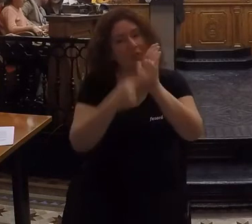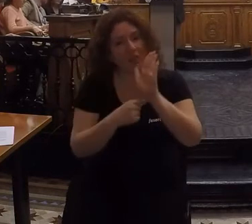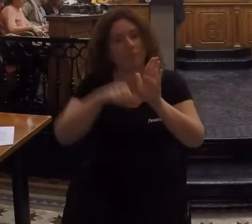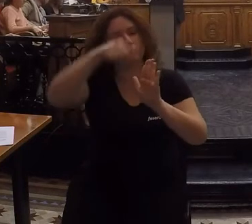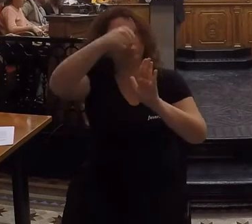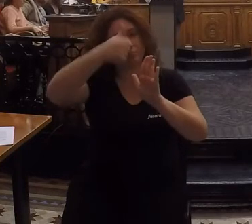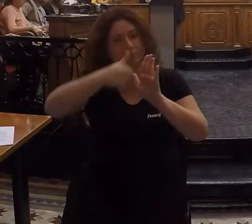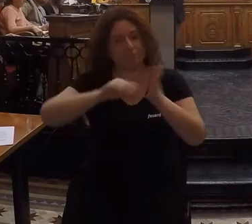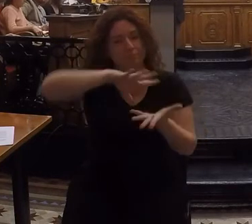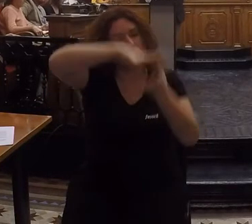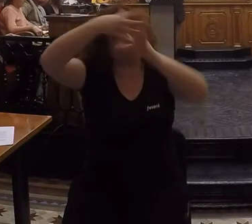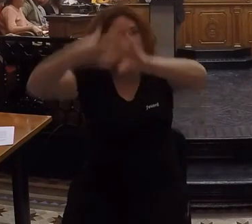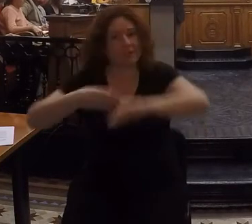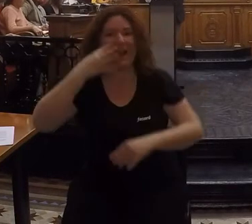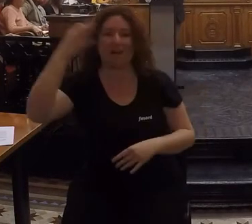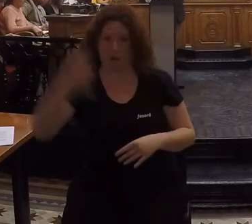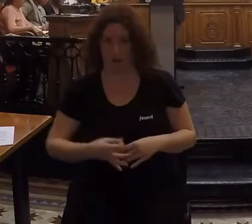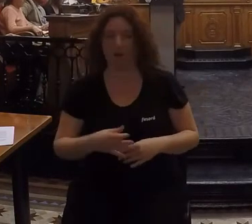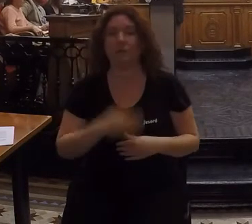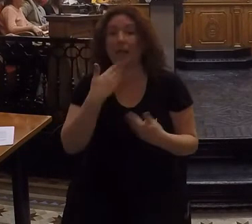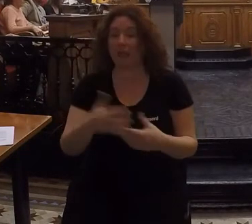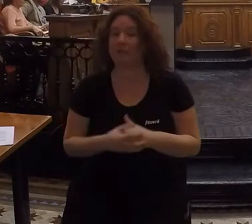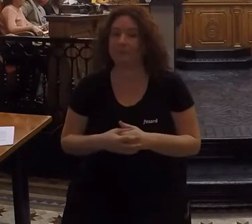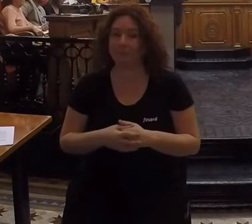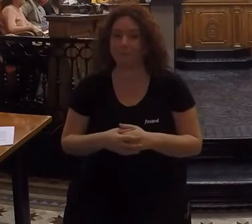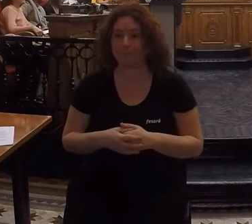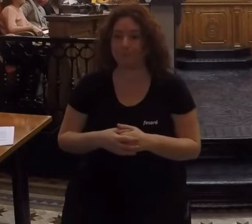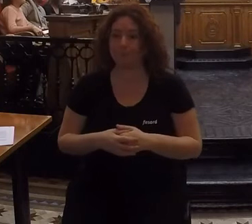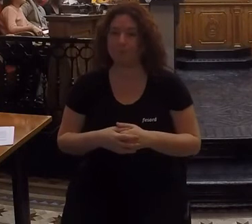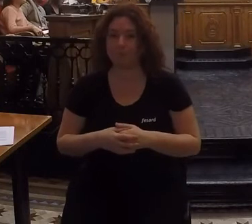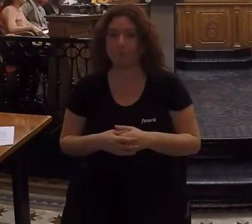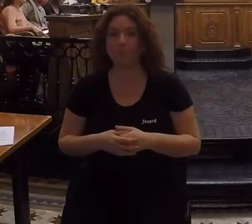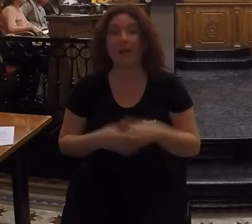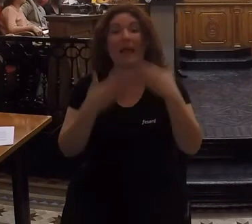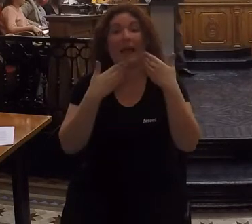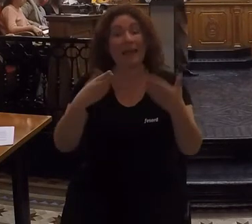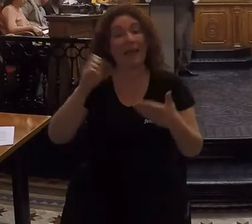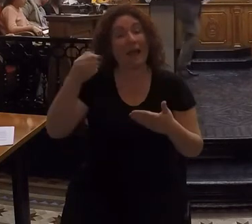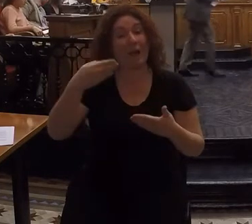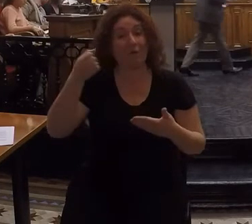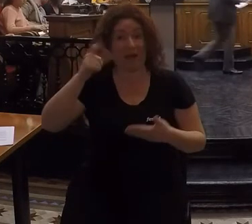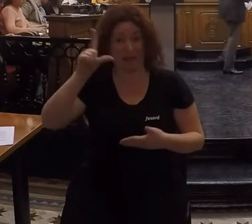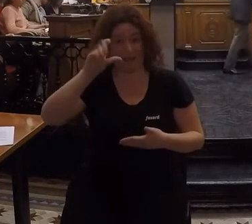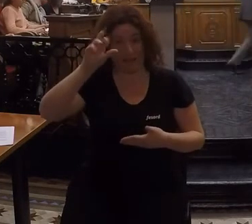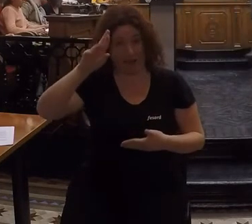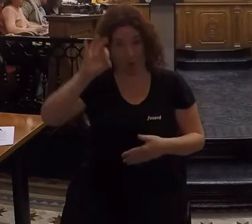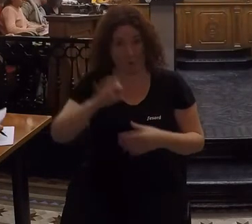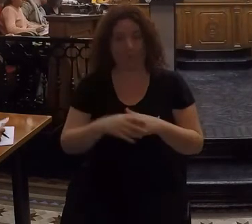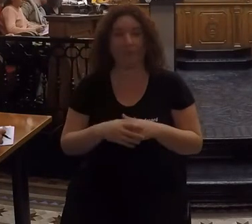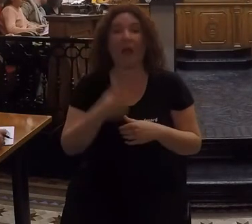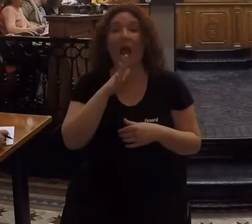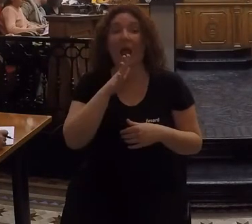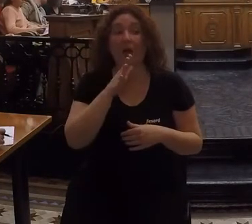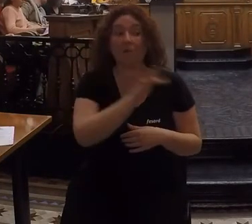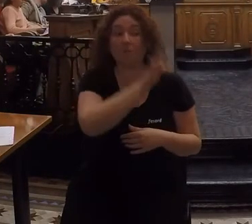que ha propuesto este grupo municipal. Muchas gracias. Muchas gracias, señor Caballero. A continuación, tiene la